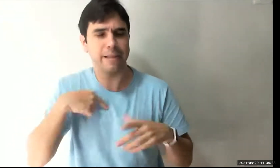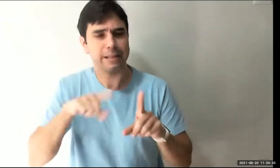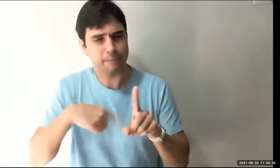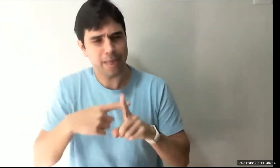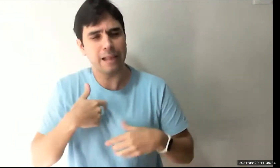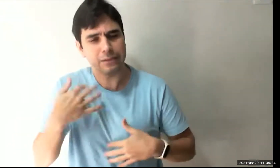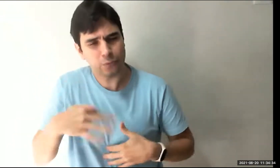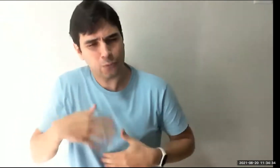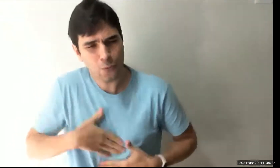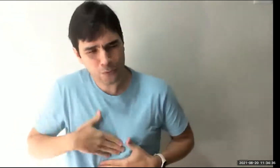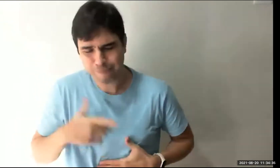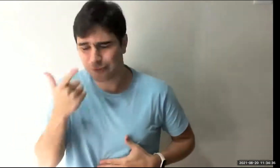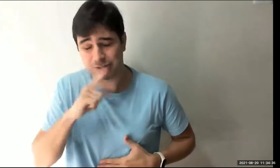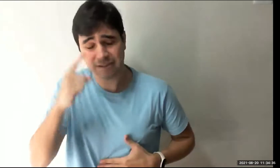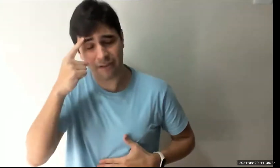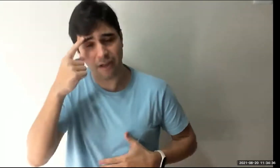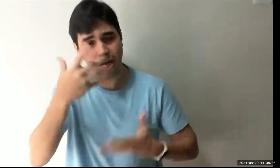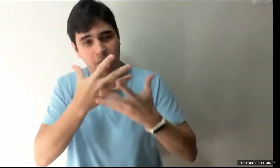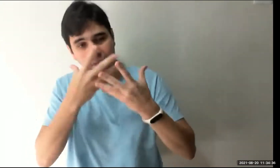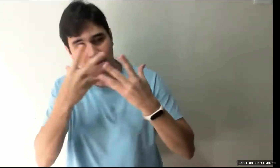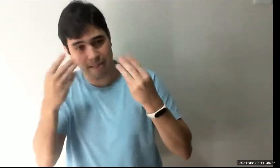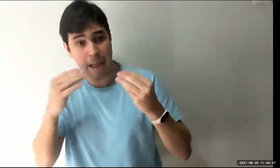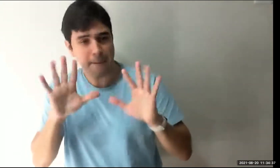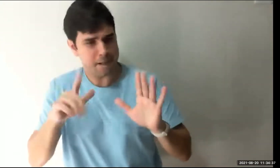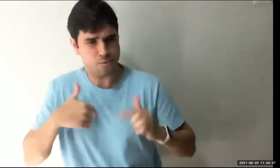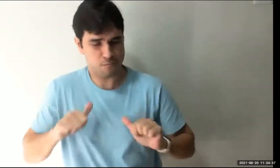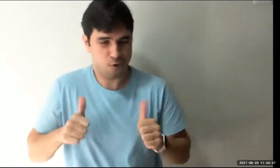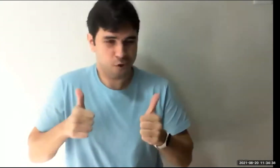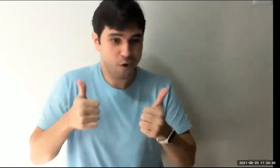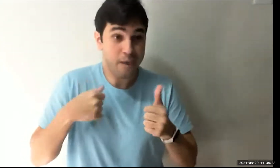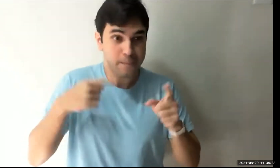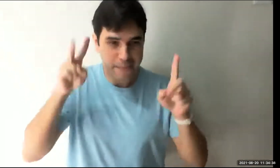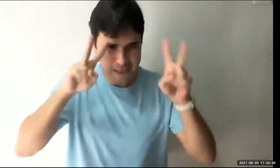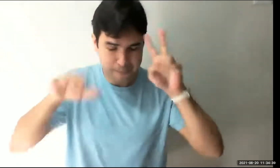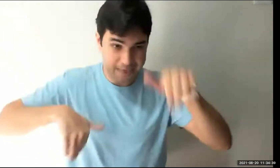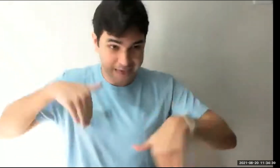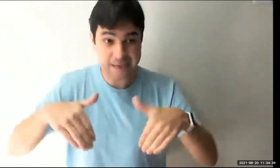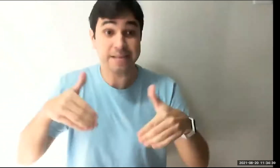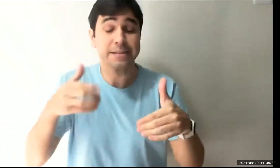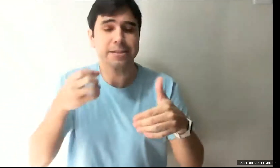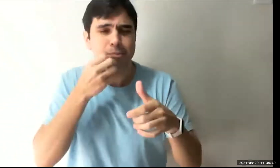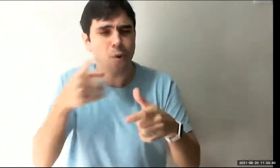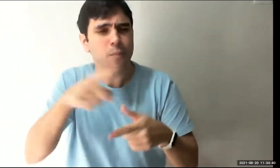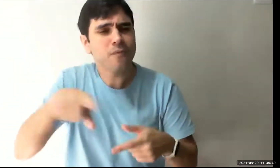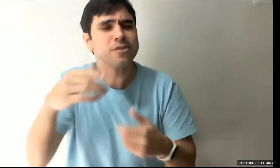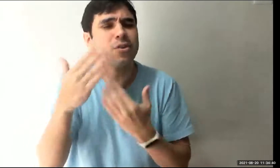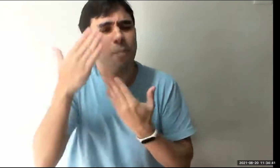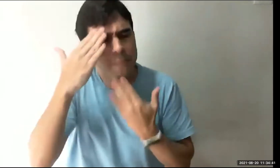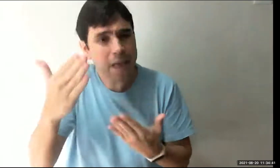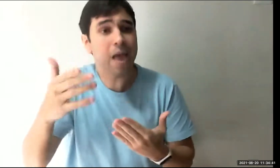quanto isso é bom, o quanto isso é importante, mas tem muita coisa que a gente acaba esquecendo, acaba perdendo. Então, assim, eu pretendo muito voltar a essa